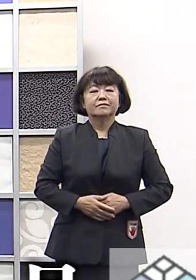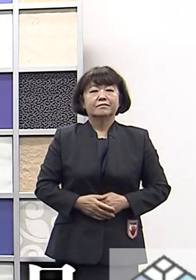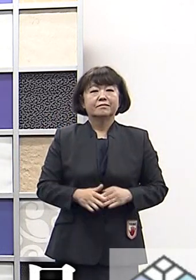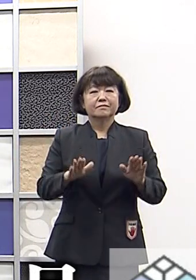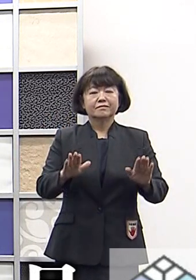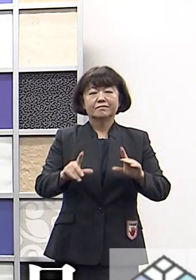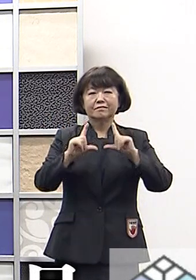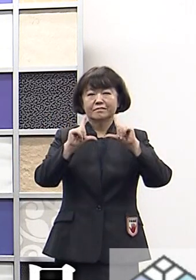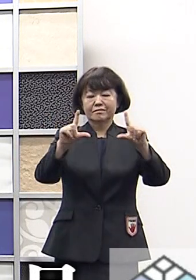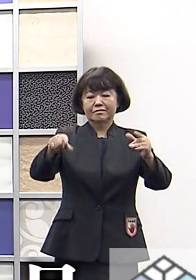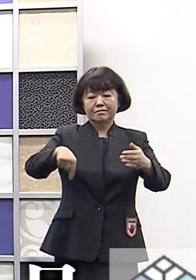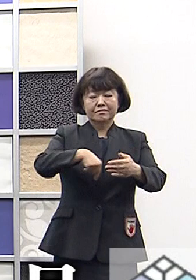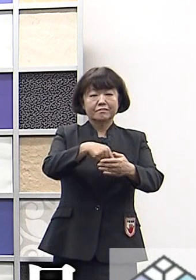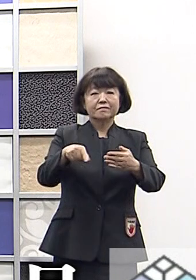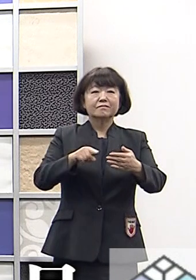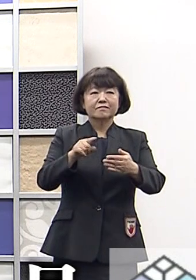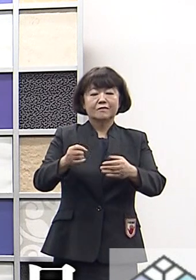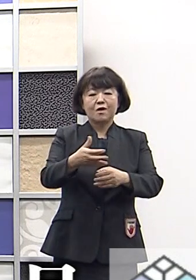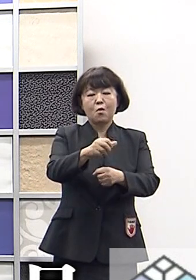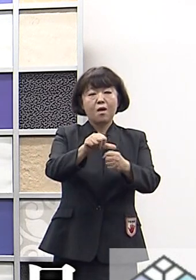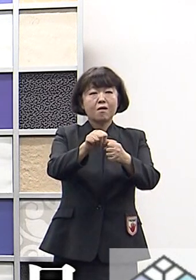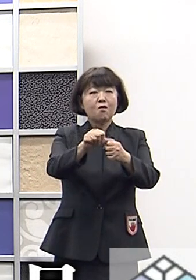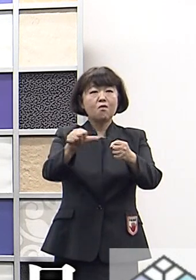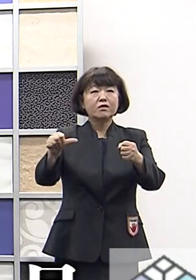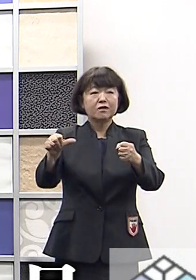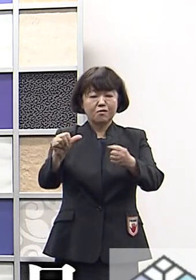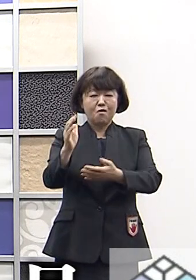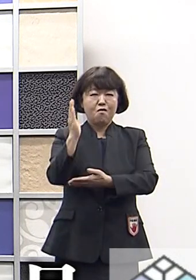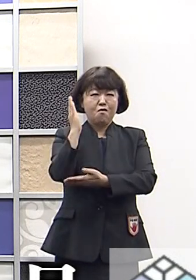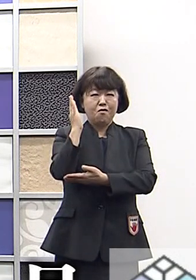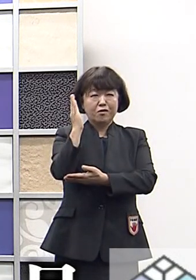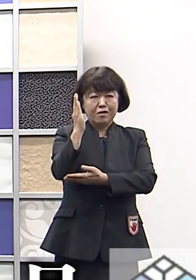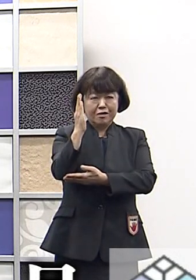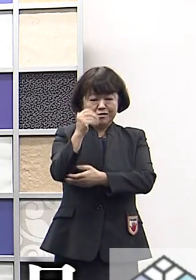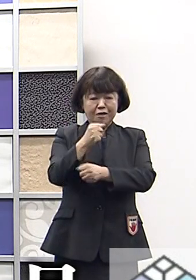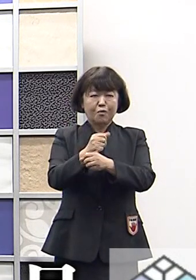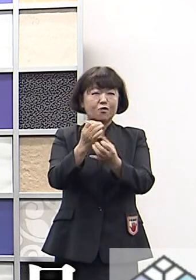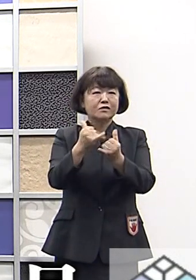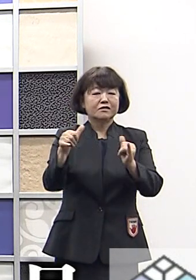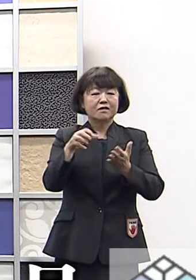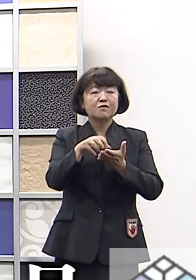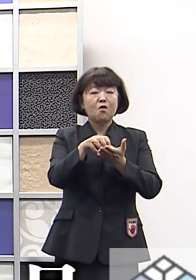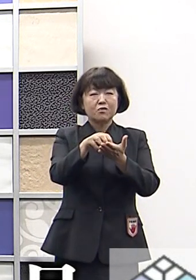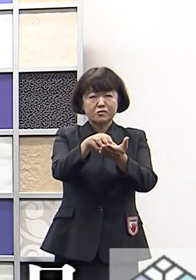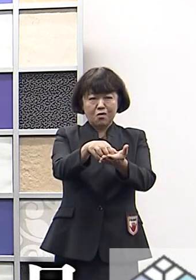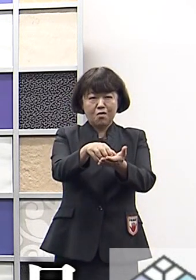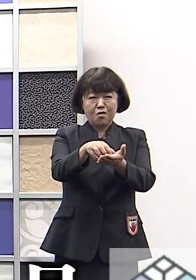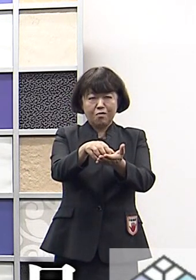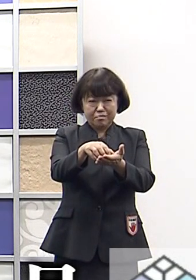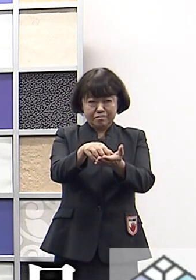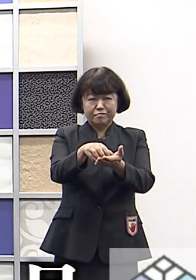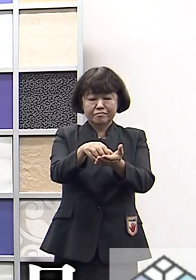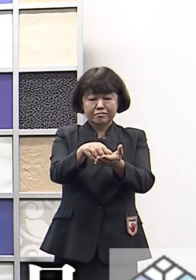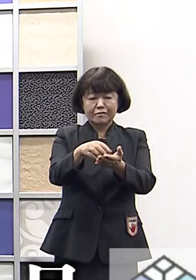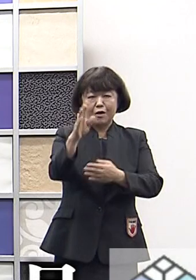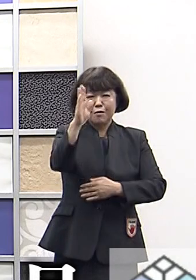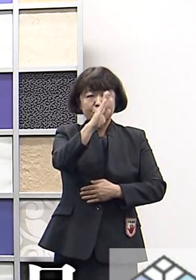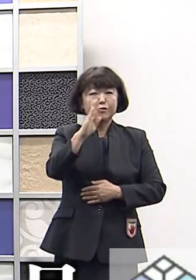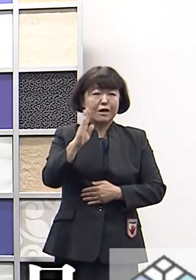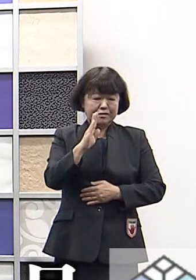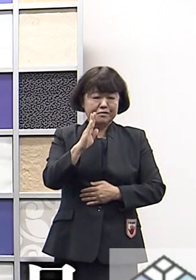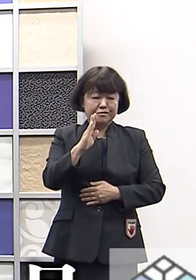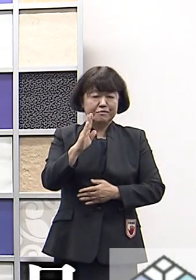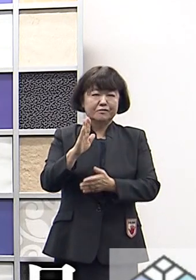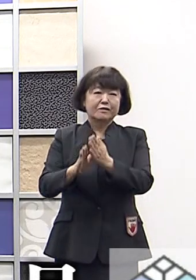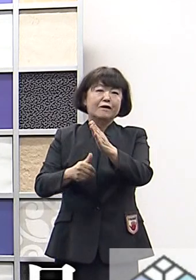日の発表事項は、令和5年度の県政功績者表彰について、ミナスジェライス州知事来